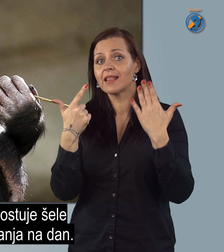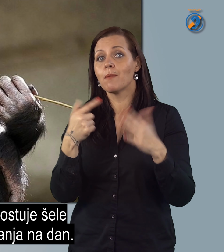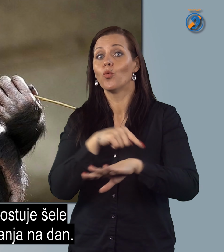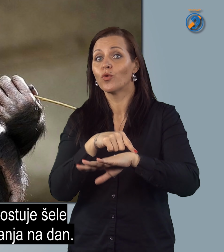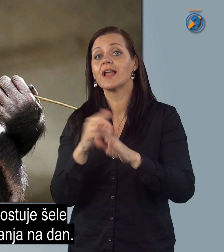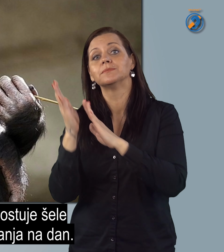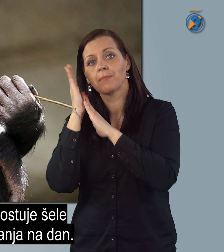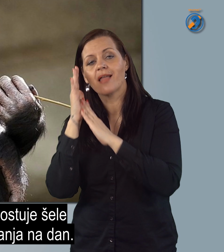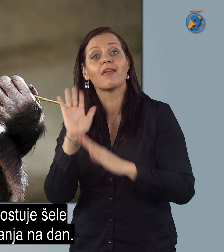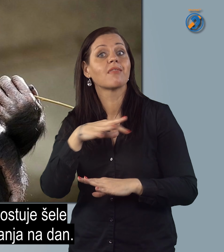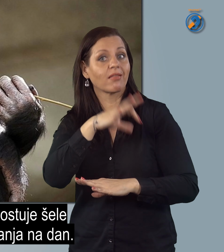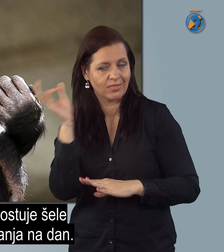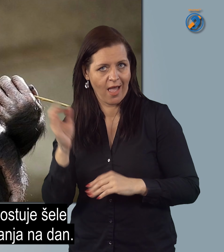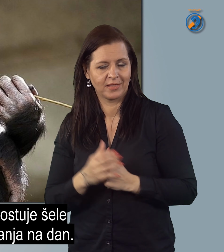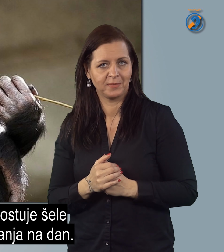spanja na dan.